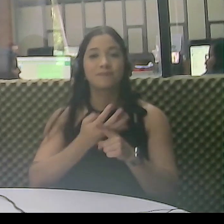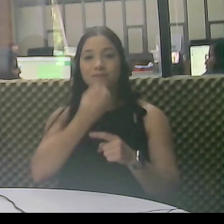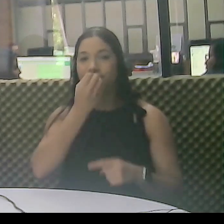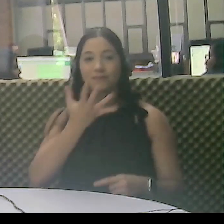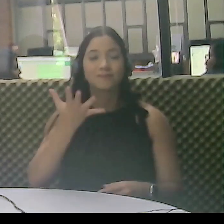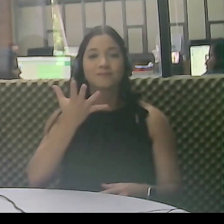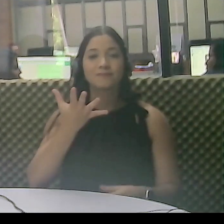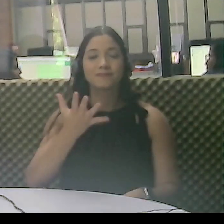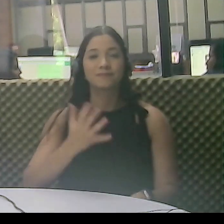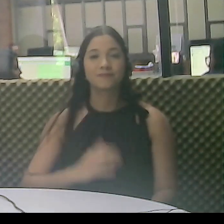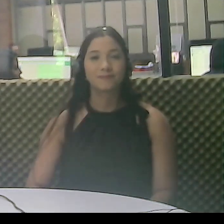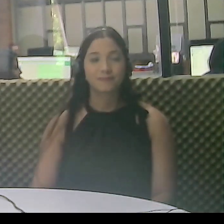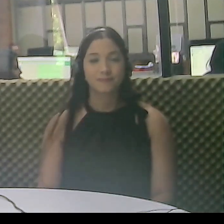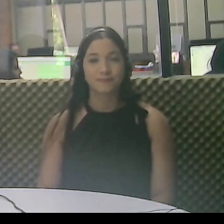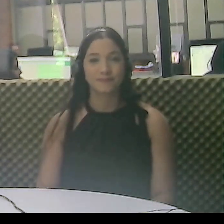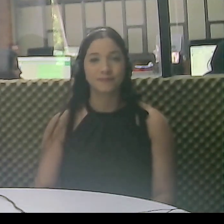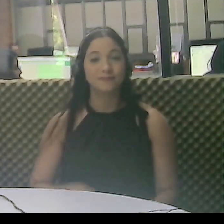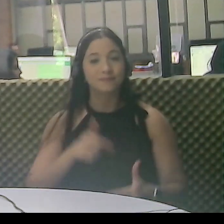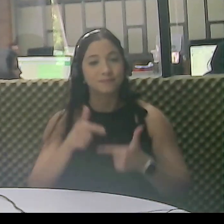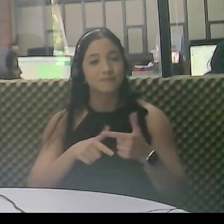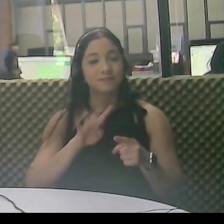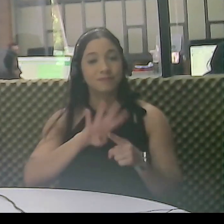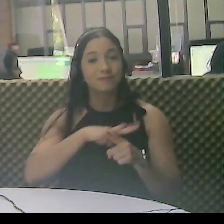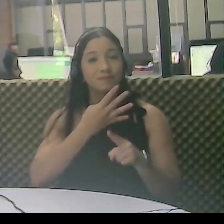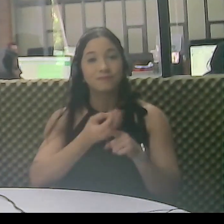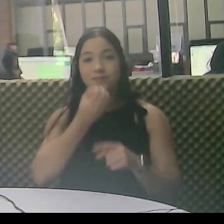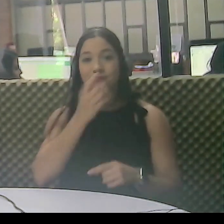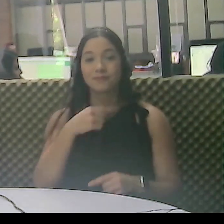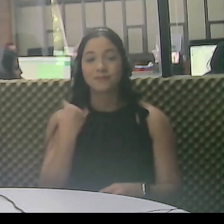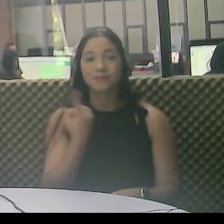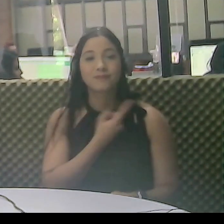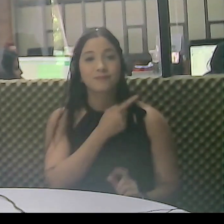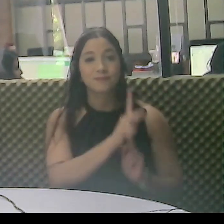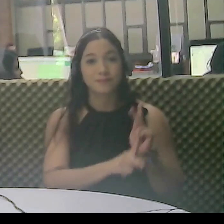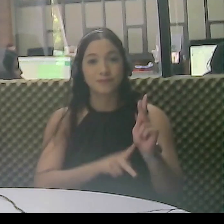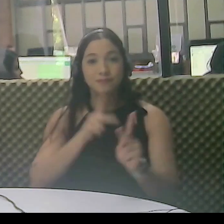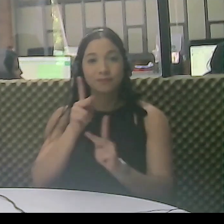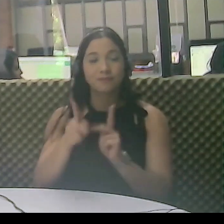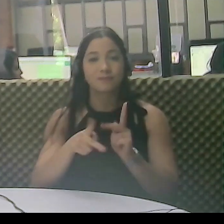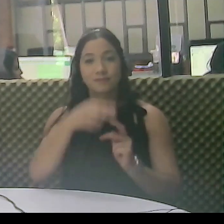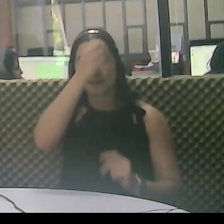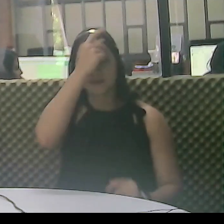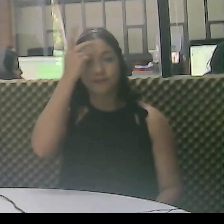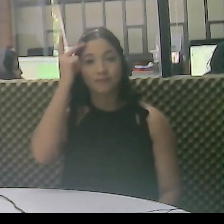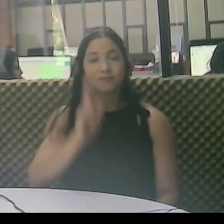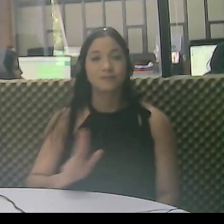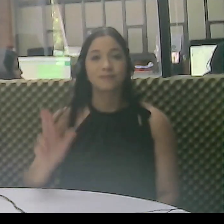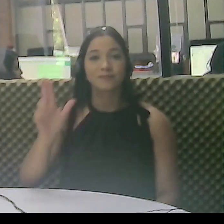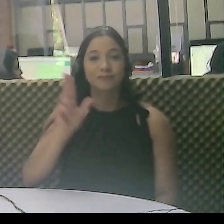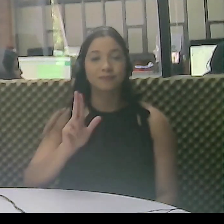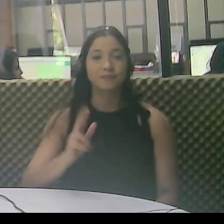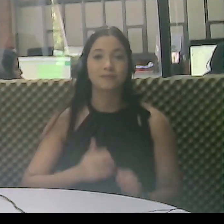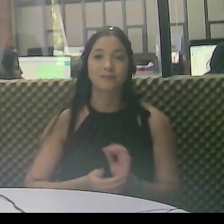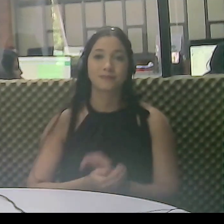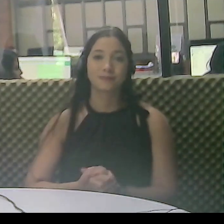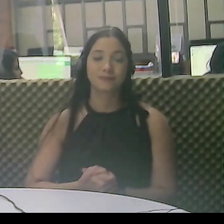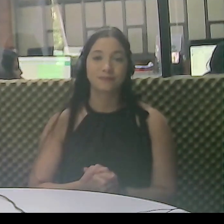fazer bem. É fazer bem mais para toda a nossa gente. É a nossa Prefeitura de Uberlândia.